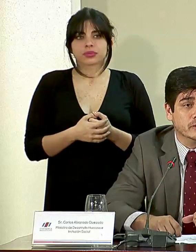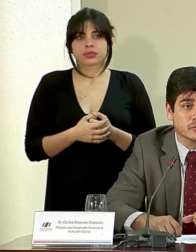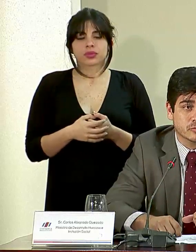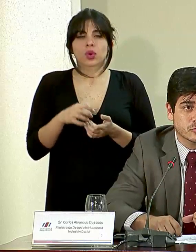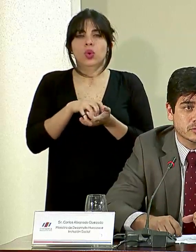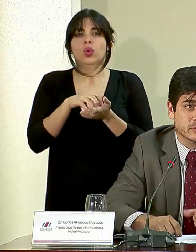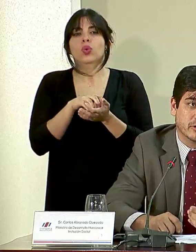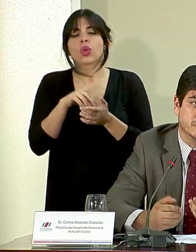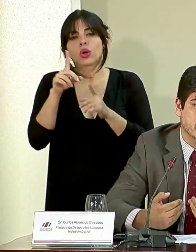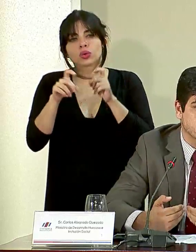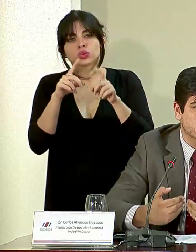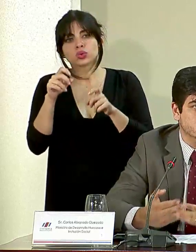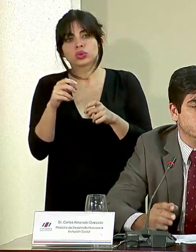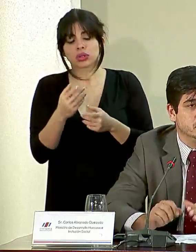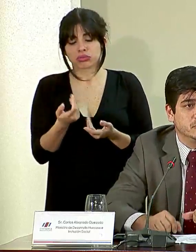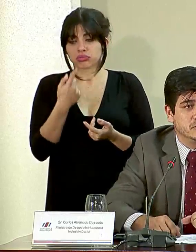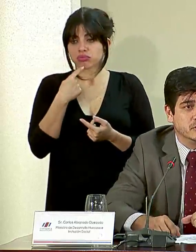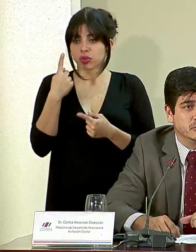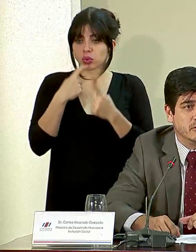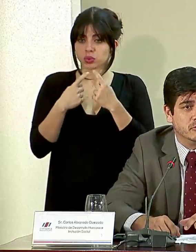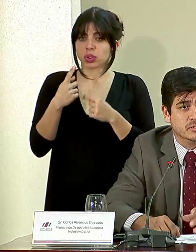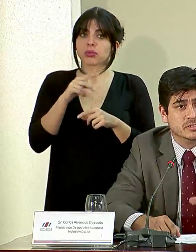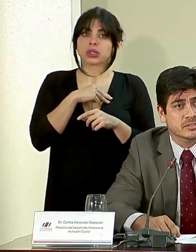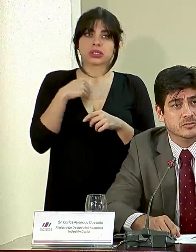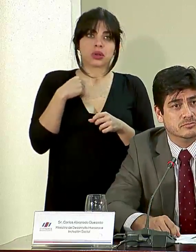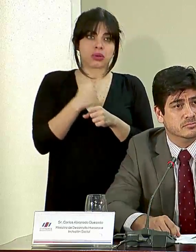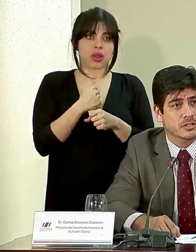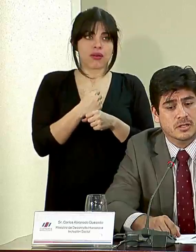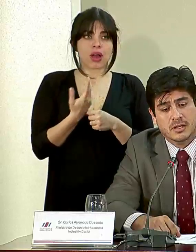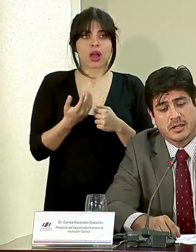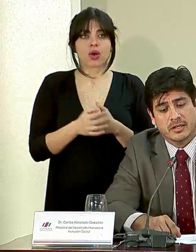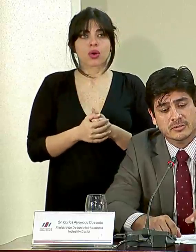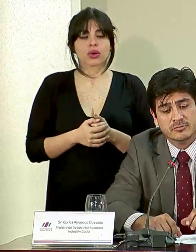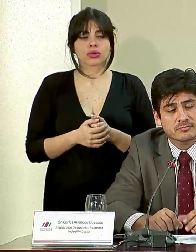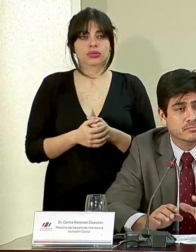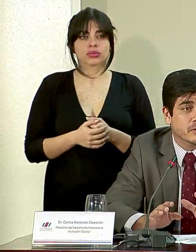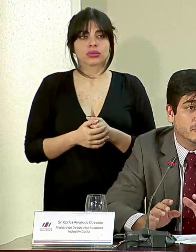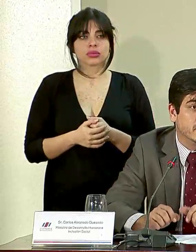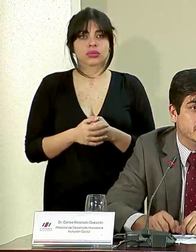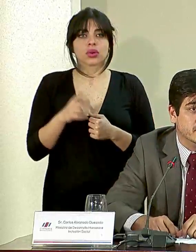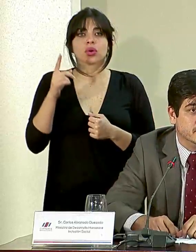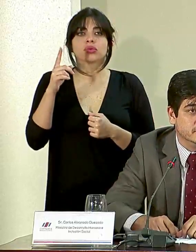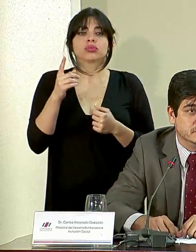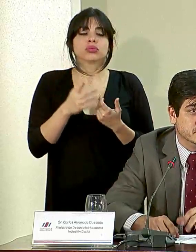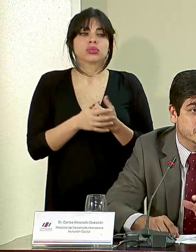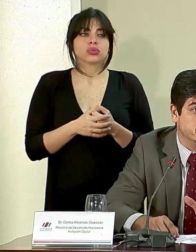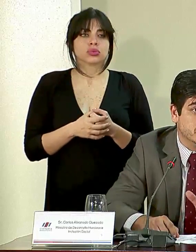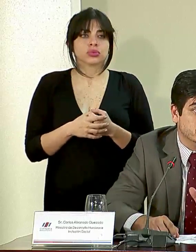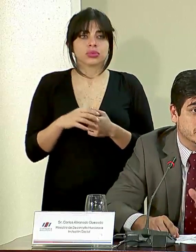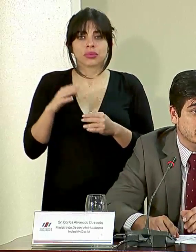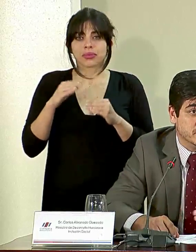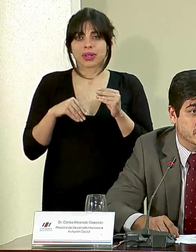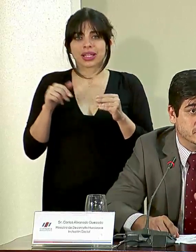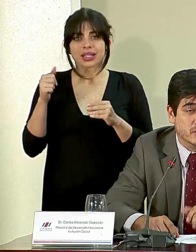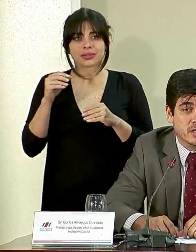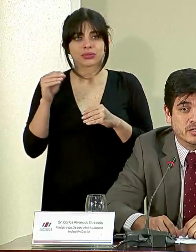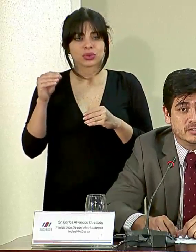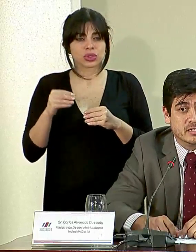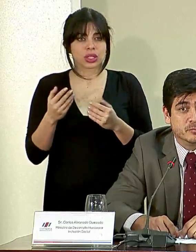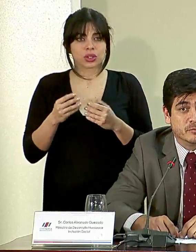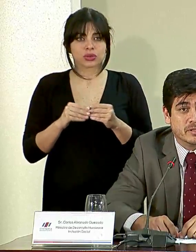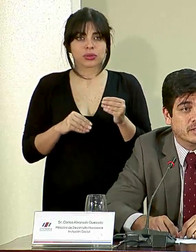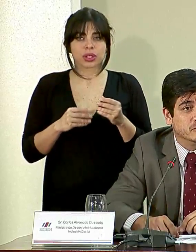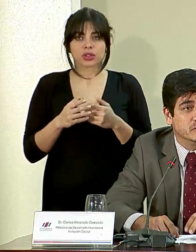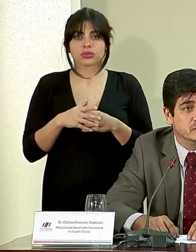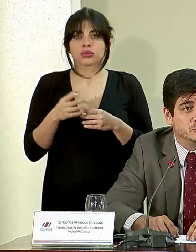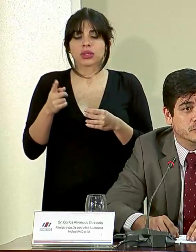de dudas, consultas. Lo han hecho a nosotros y lo han hecho al Ministerio de Trabajo, es decir, es un menor que el 10%, o sea, es menos, que